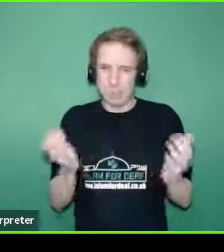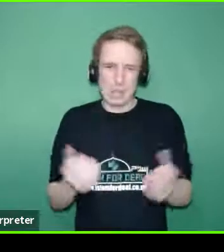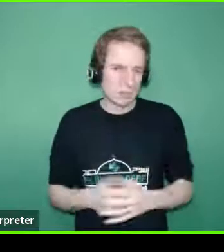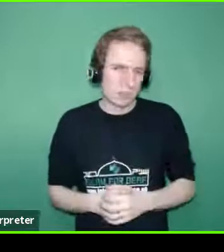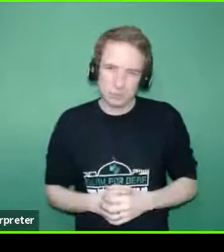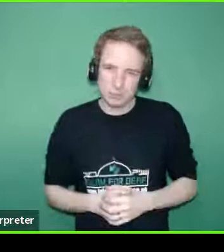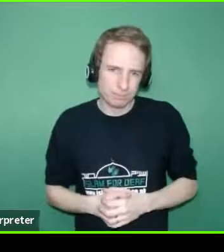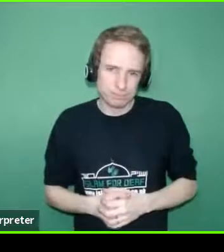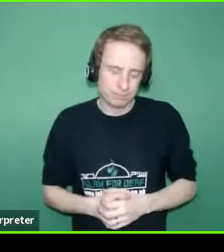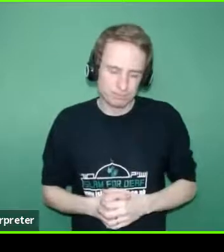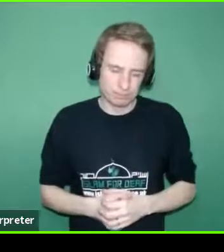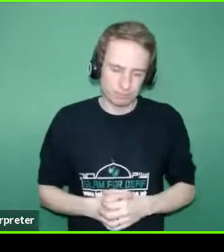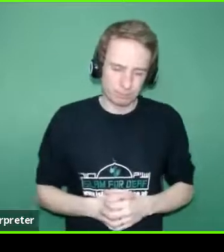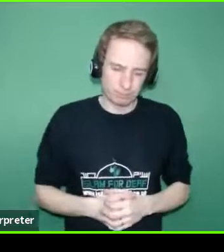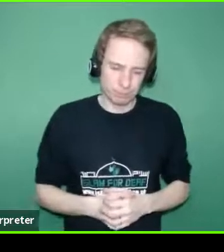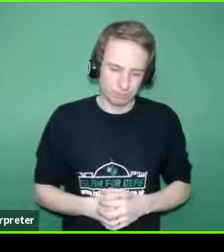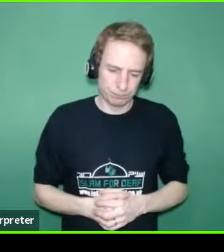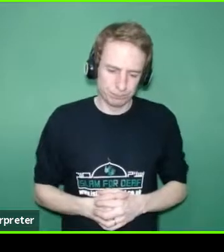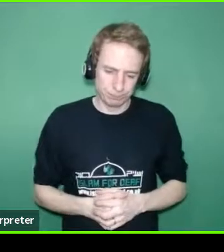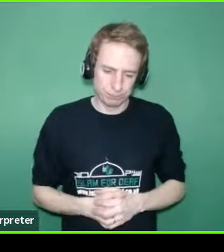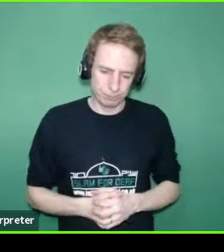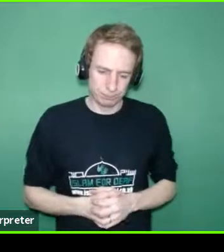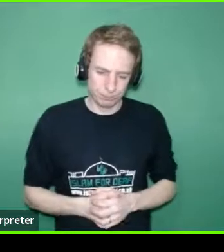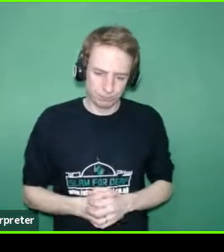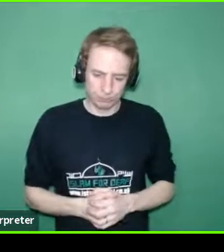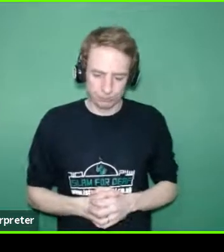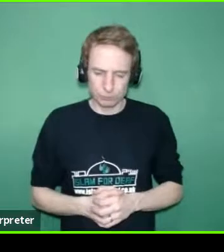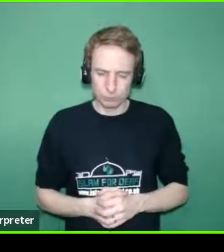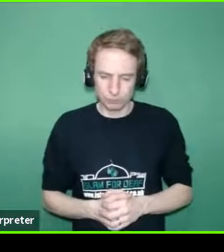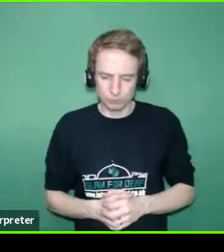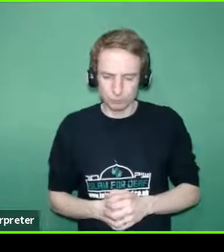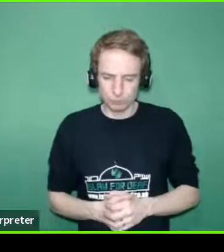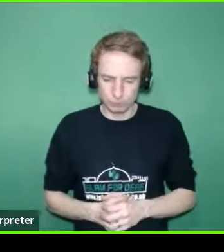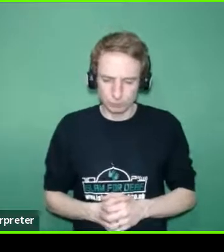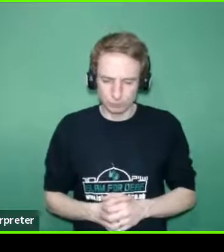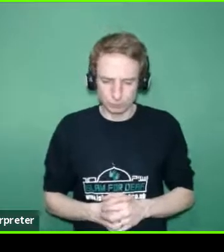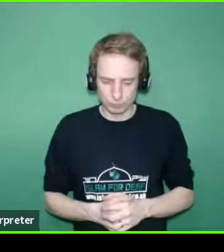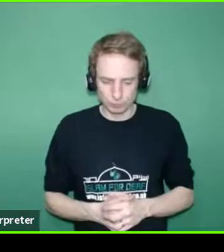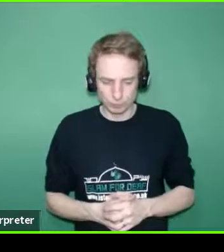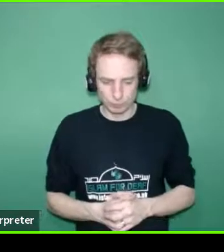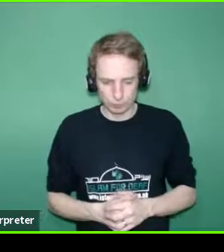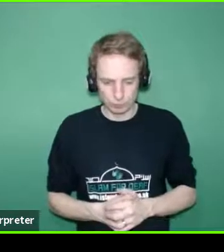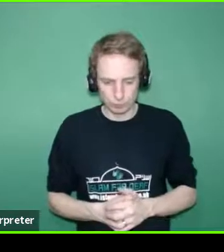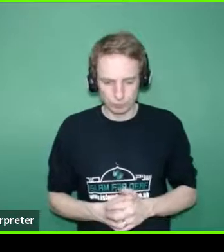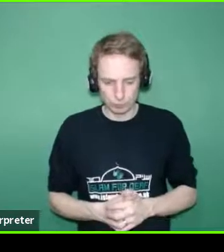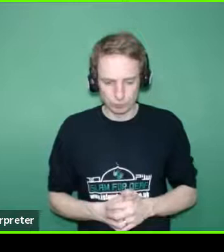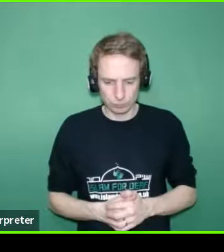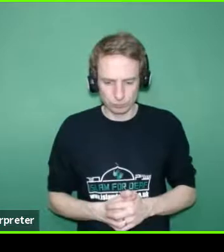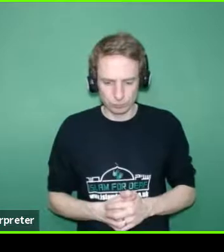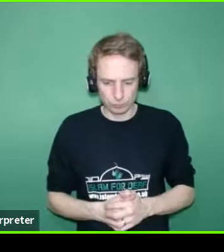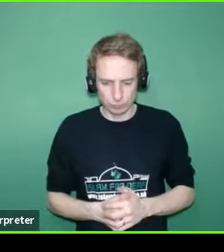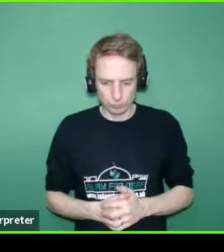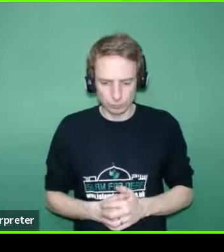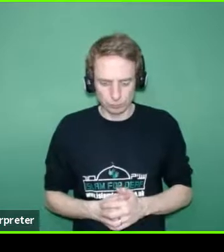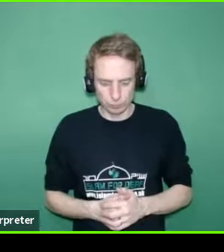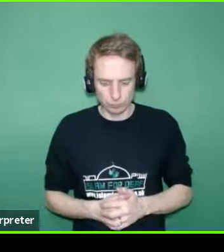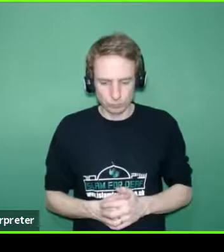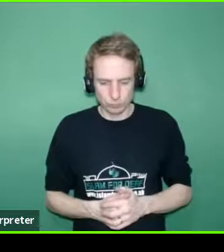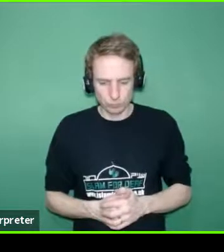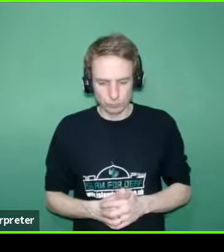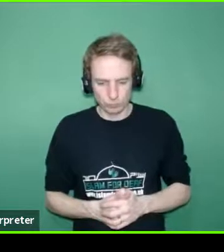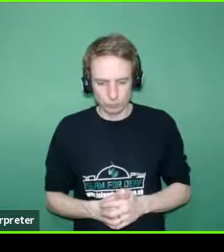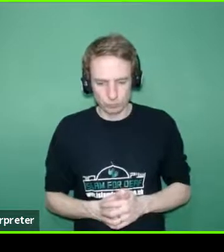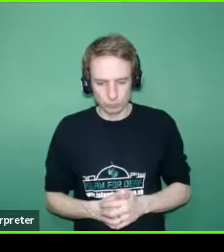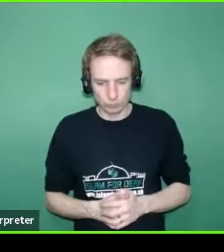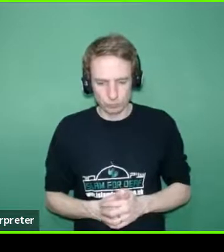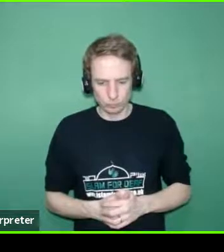نعم، هذا الحديث كما قلنا أخرجه الغزالي في إحياء علوم الدين، وهو كتاب مليء بالأحاديث